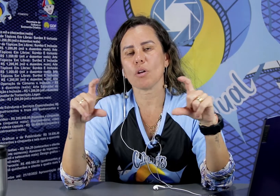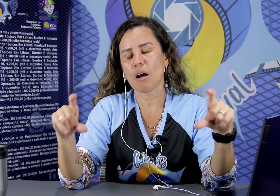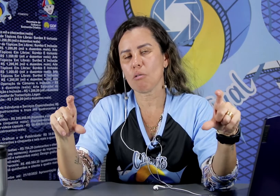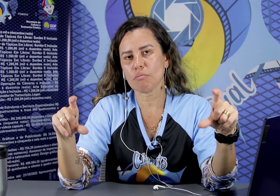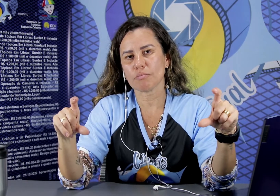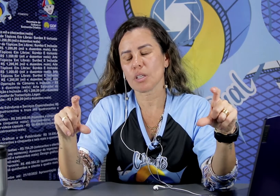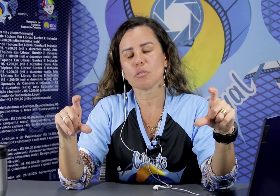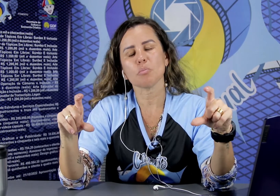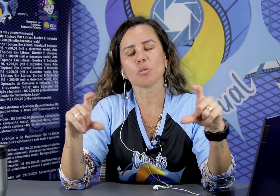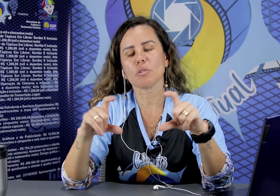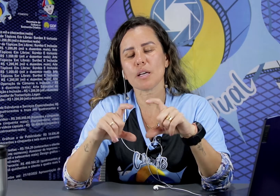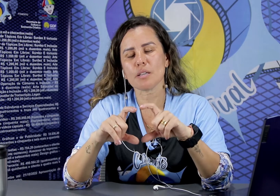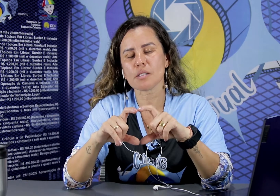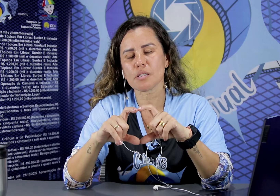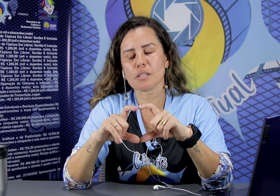oral, do português